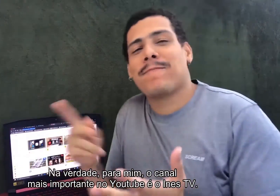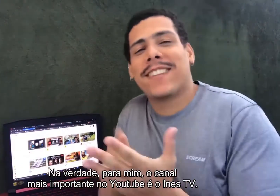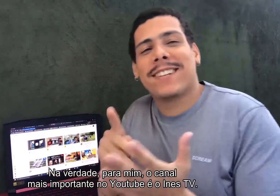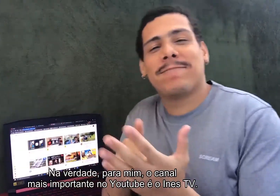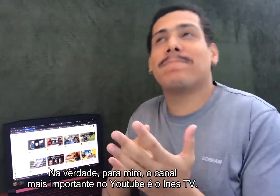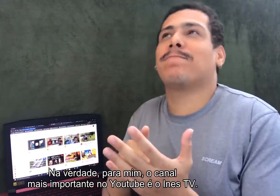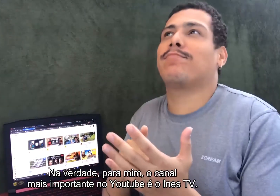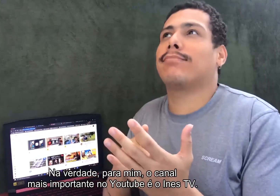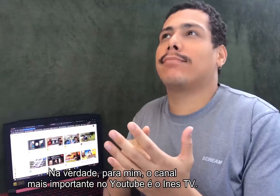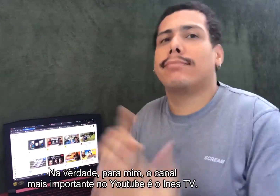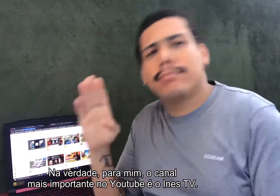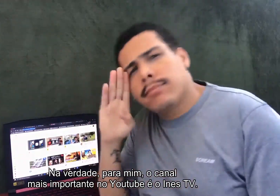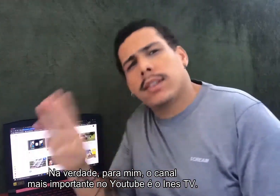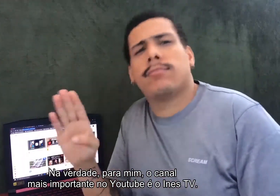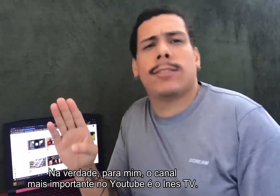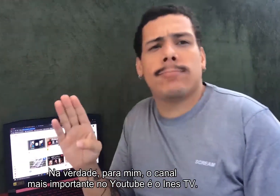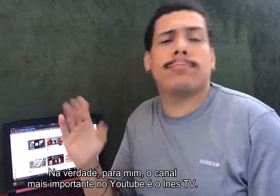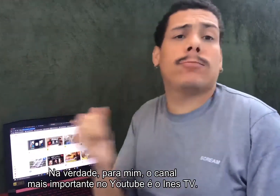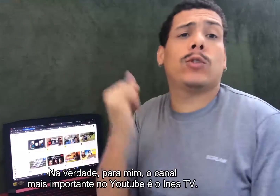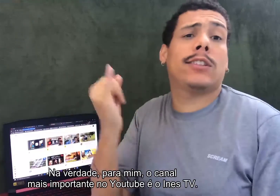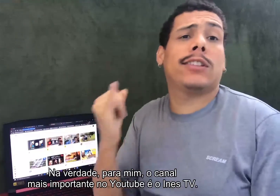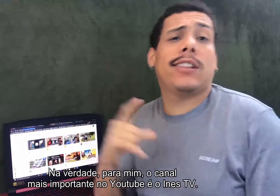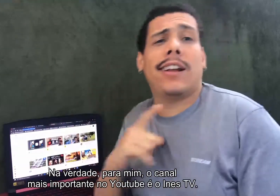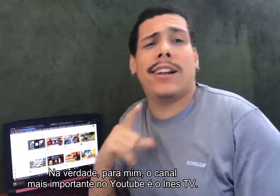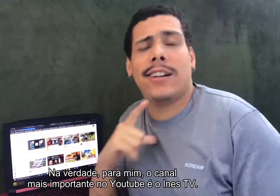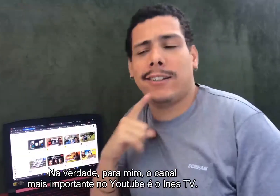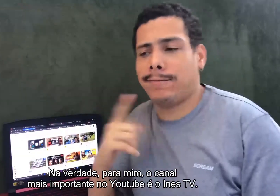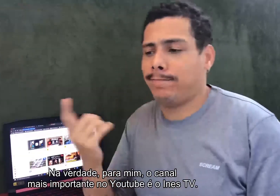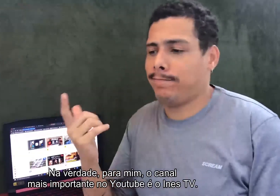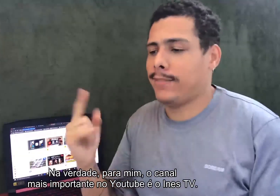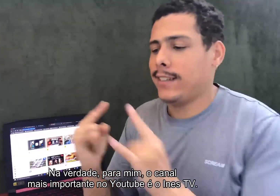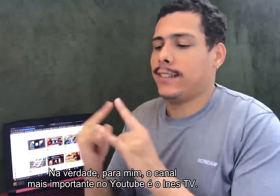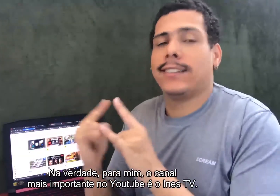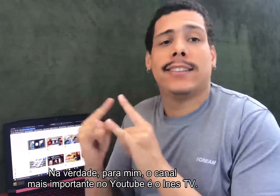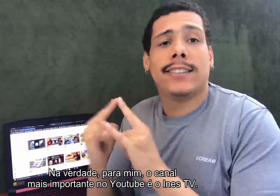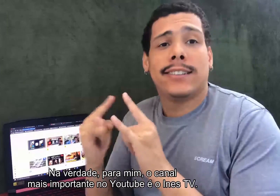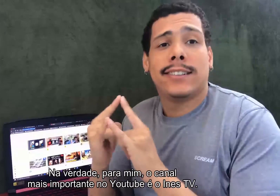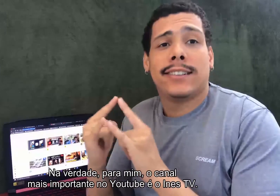Na verdade, para mim, o canal mais importante no YouTube é o Inis TV.